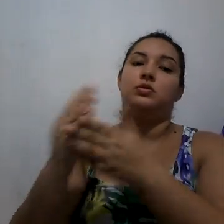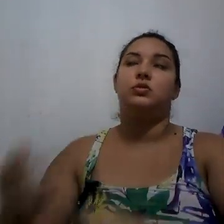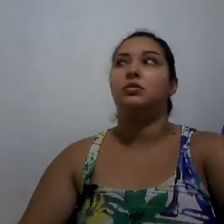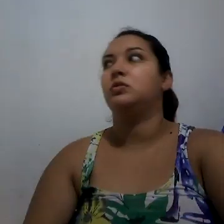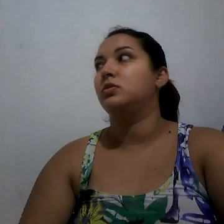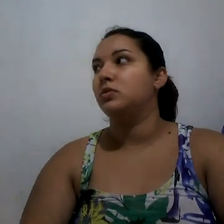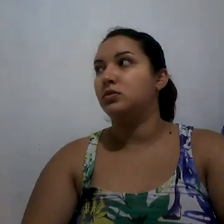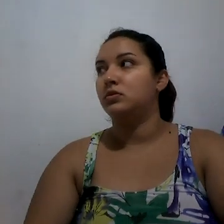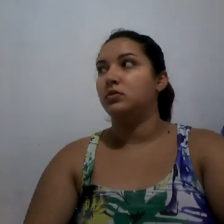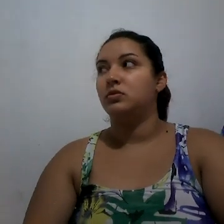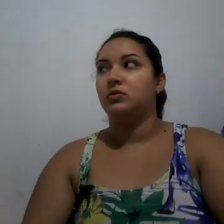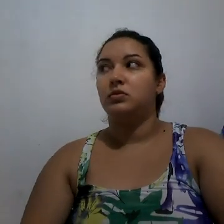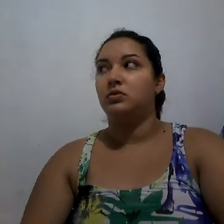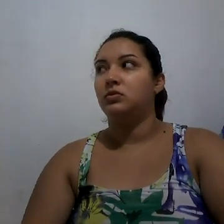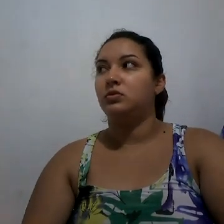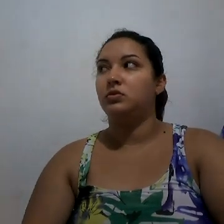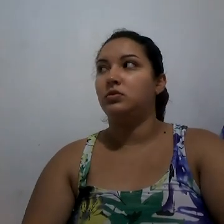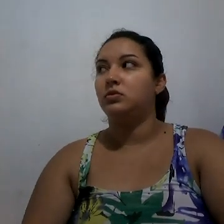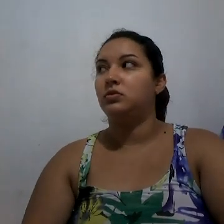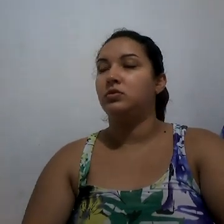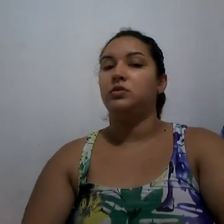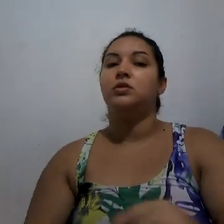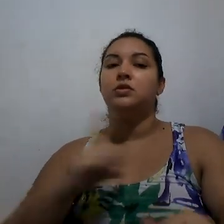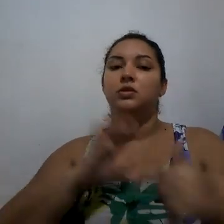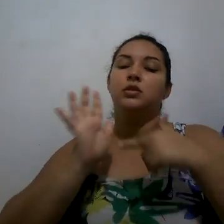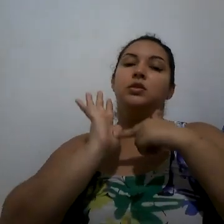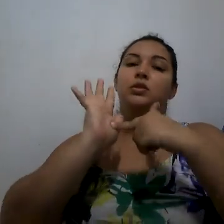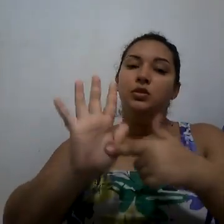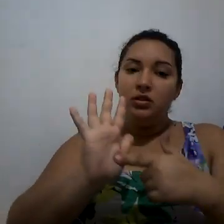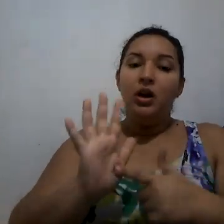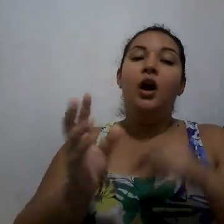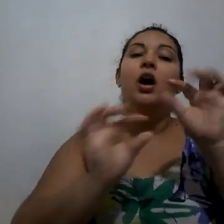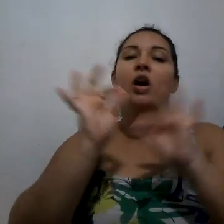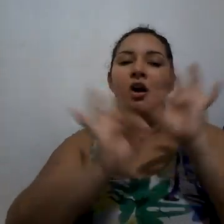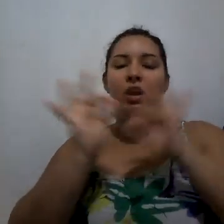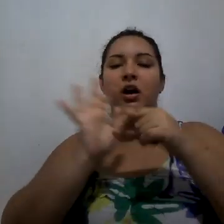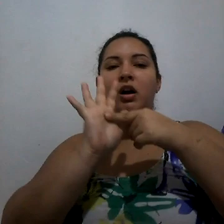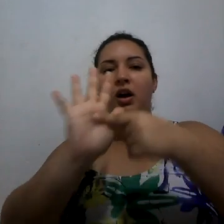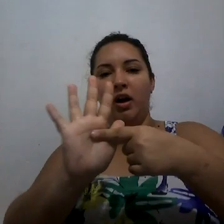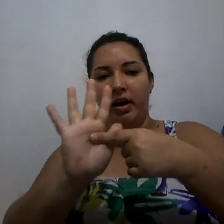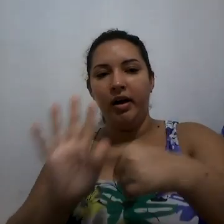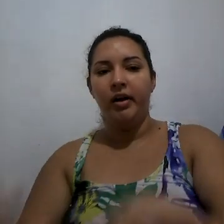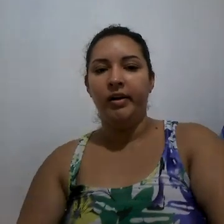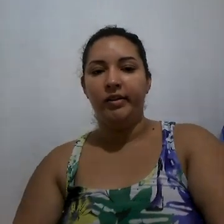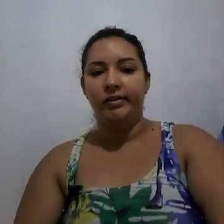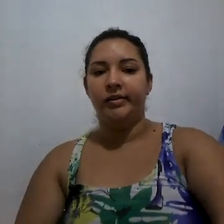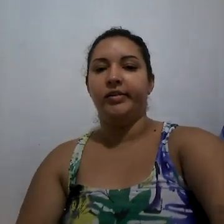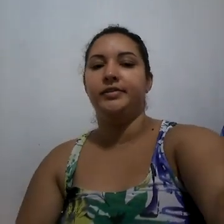aqui, ok? Pela amostragem, pelo preparo da amostra, pela medida, né? Pela análise em si,